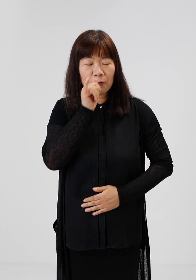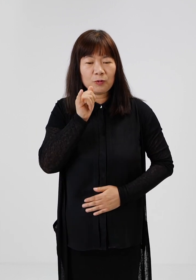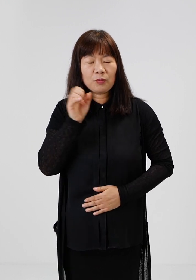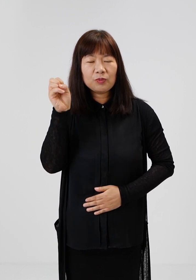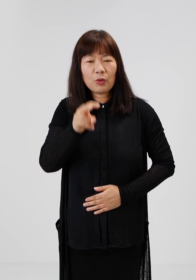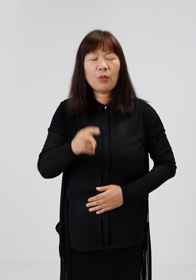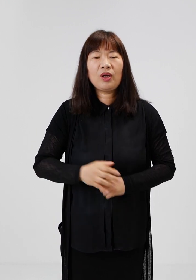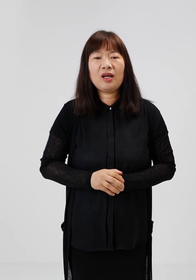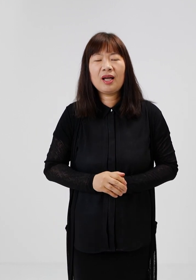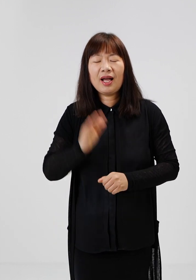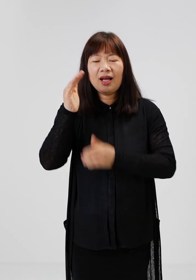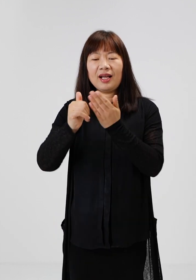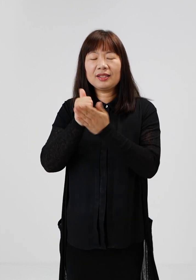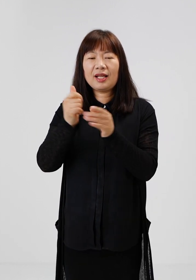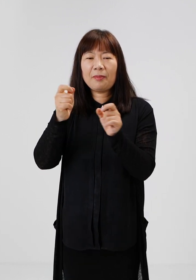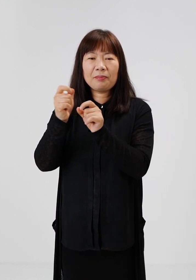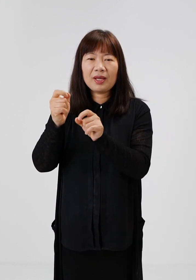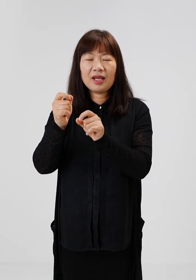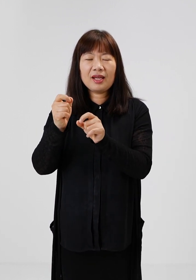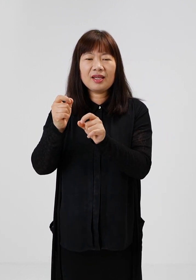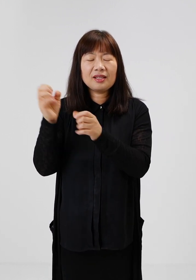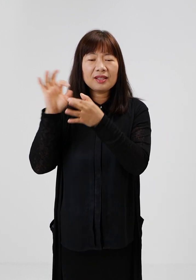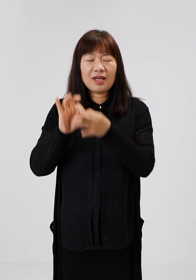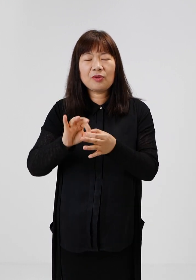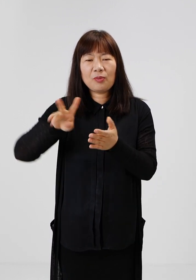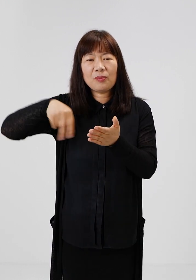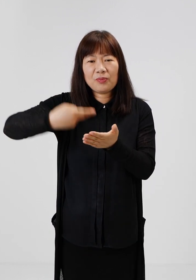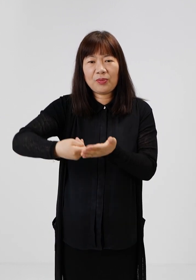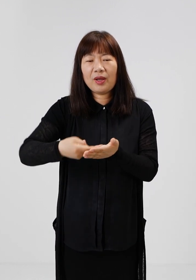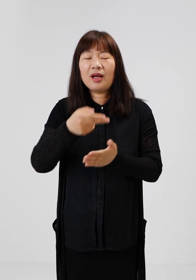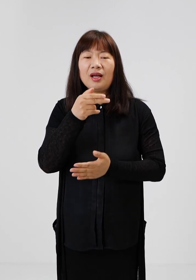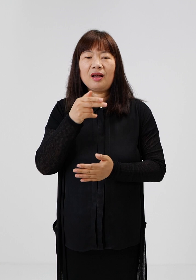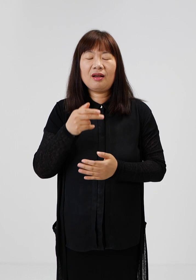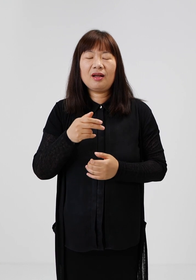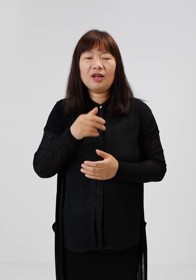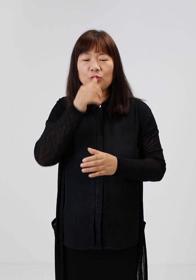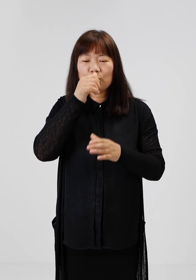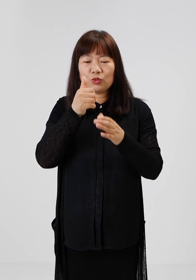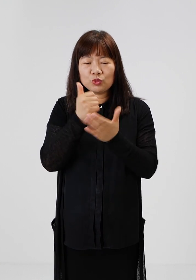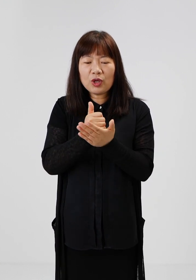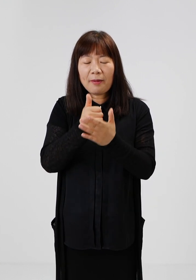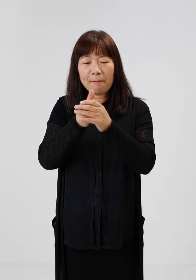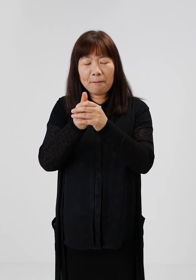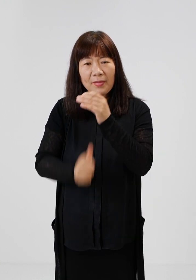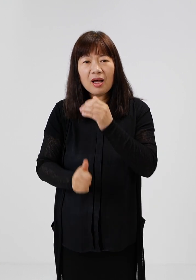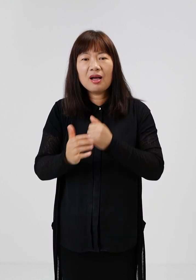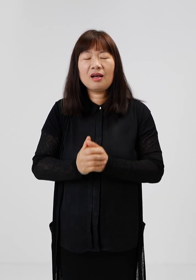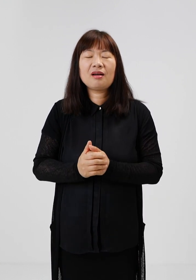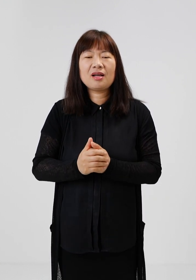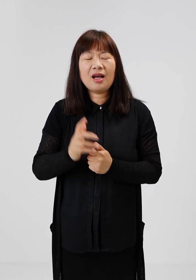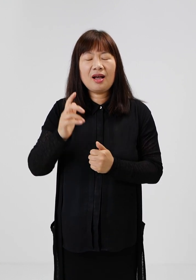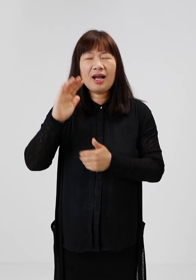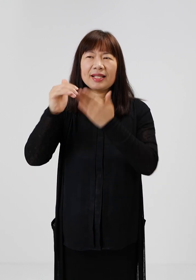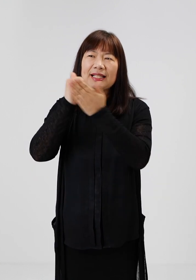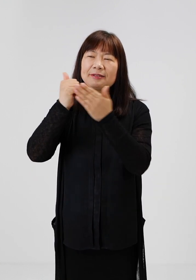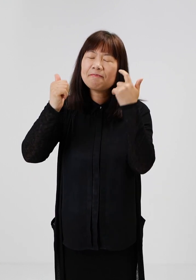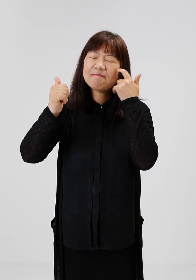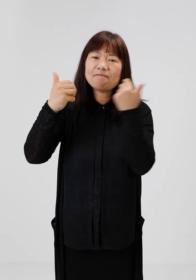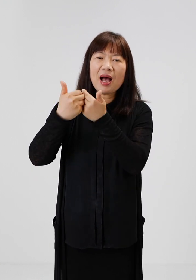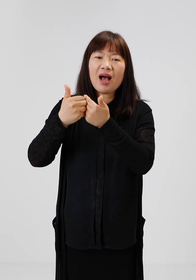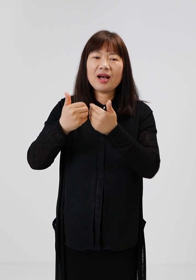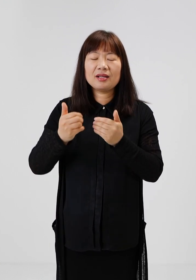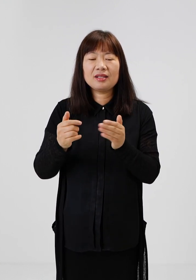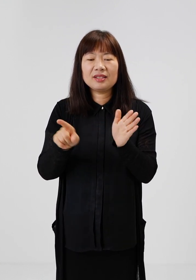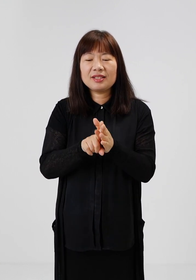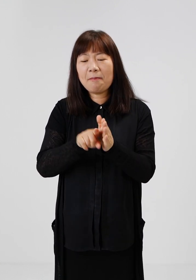이렇게 하나님 앞에서 거듭 넘어지고 죄에 빠지고 반항하고